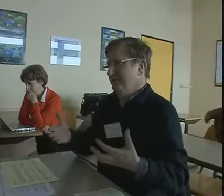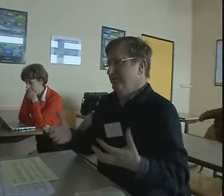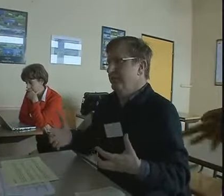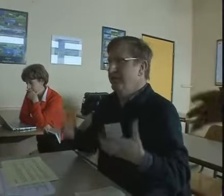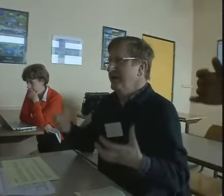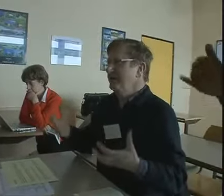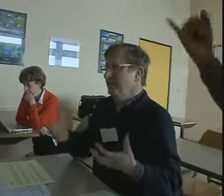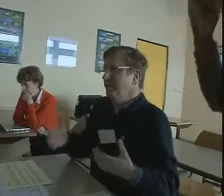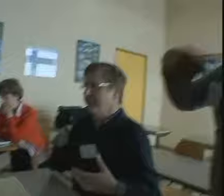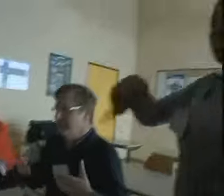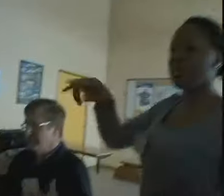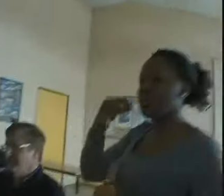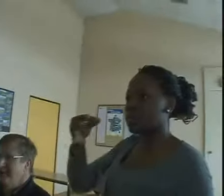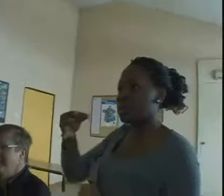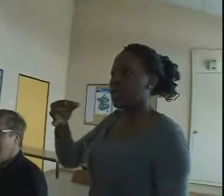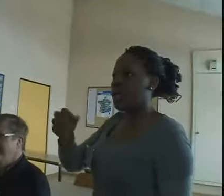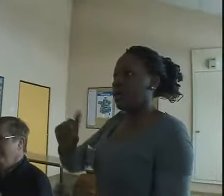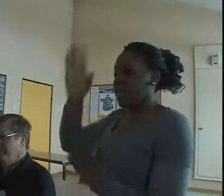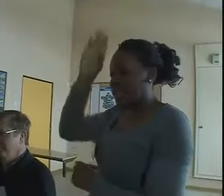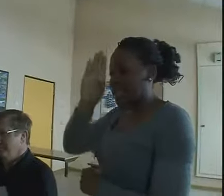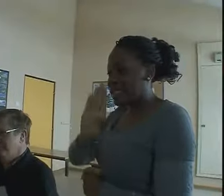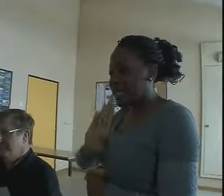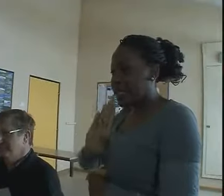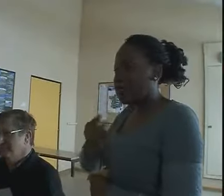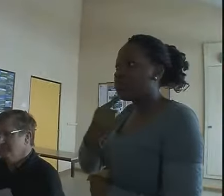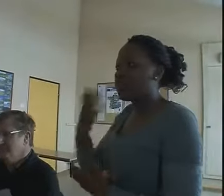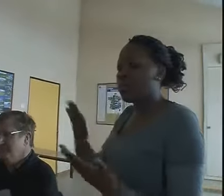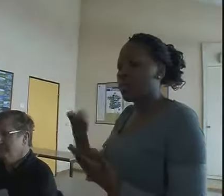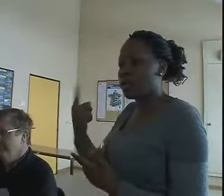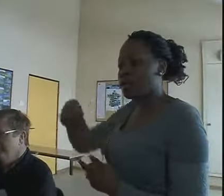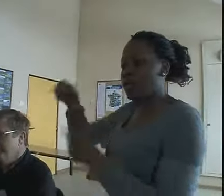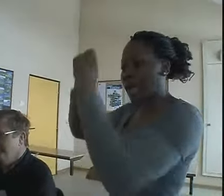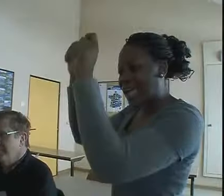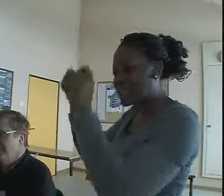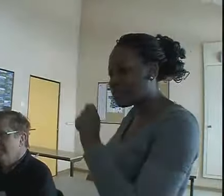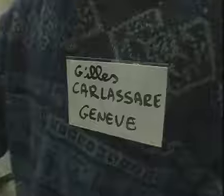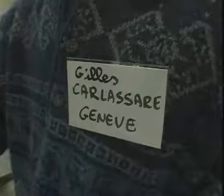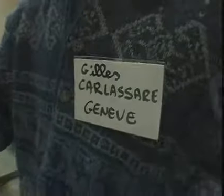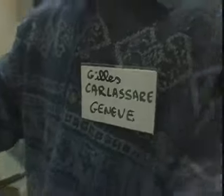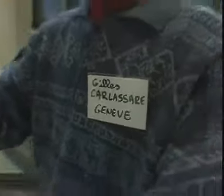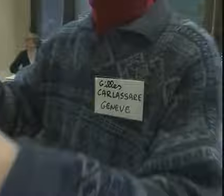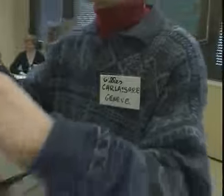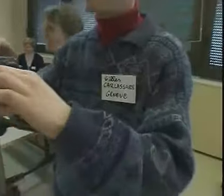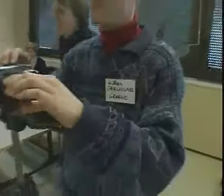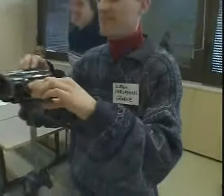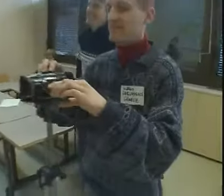pays différents, avec des sensibilités et des niveaux de langue différents, ont travaillé 2 années durant, chacun sur une partie de l'évangile de